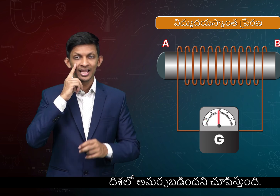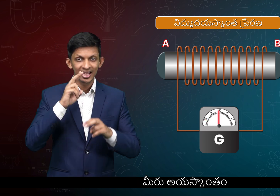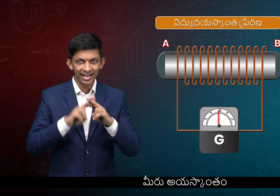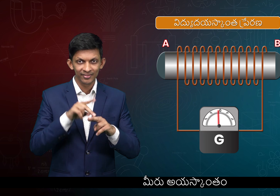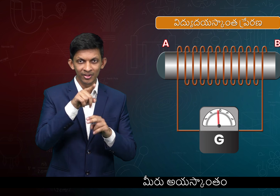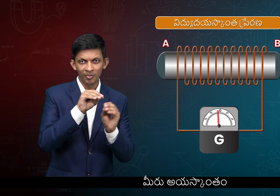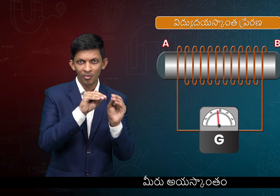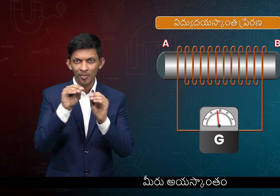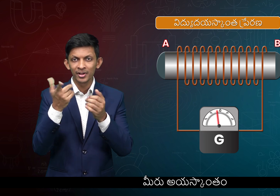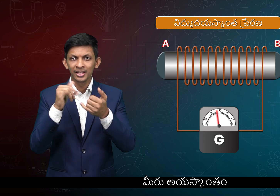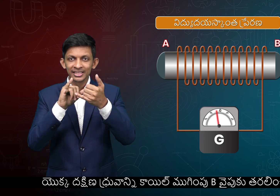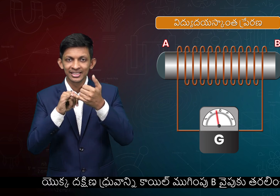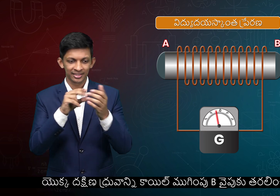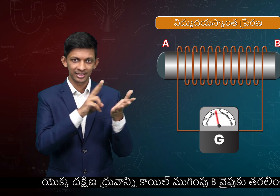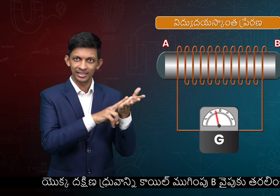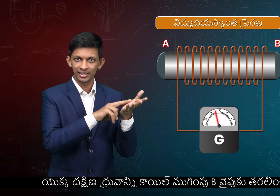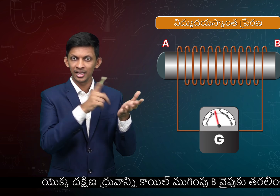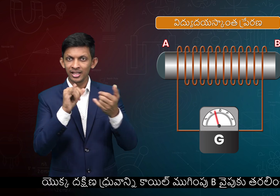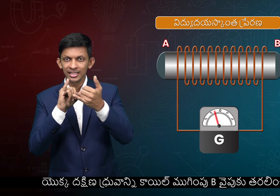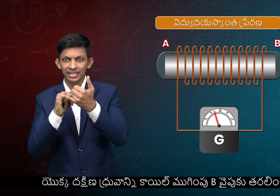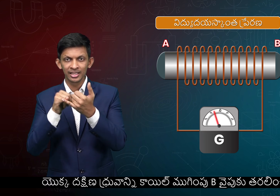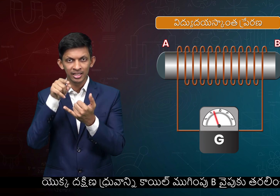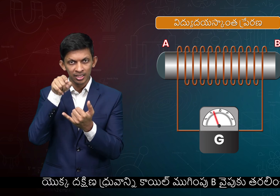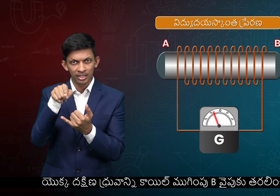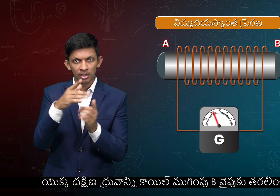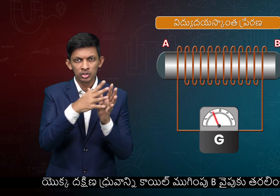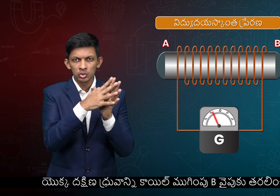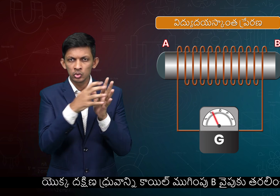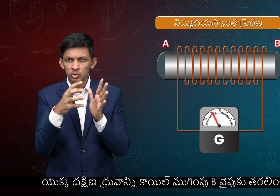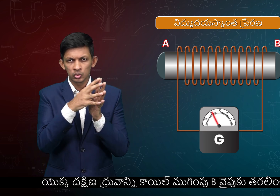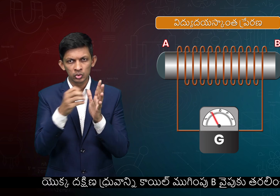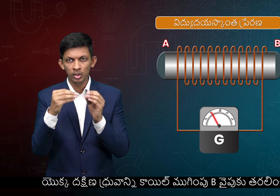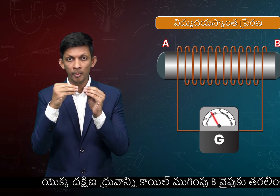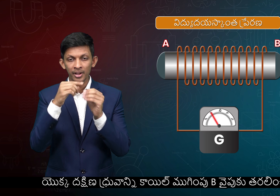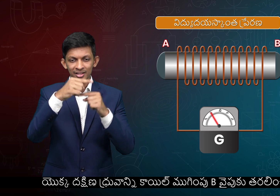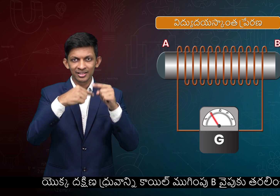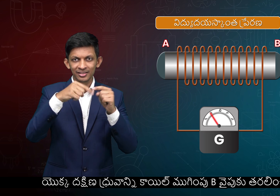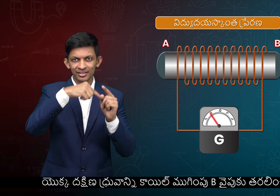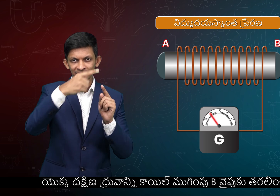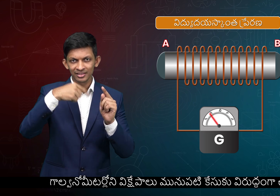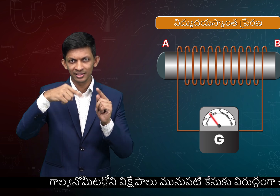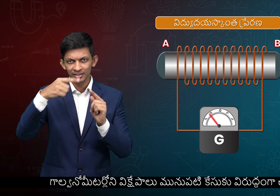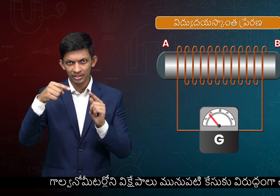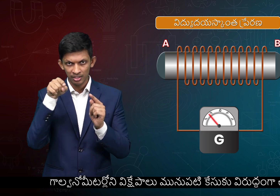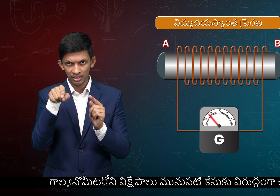మీరు అయస్కాంతం యొక్క దక్షిణ ధ్రువాన్ని కాయిల్ ముగింపు B వైపుకు తరలించినట్లయితే